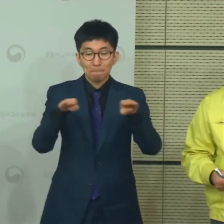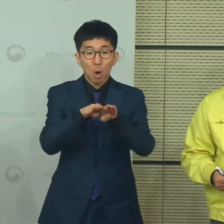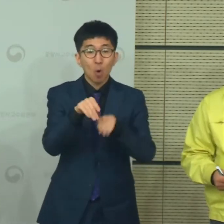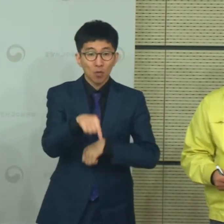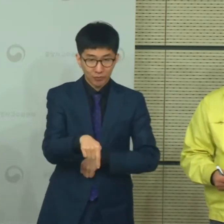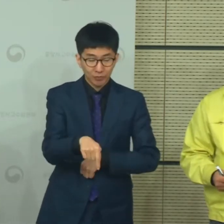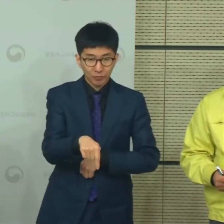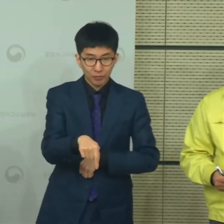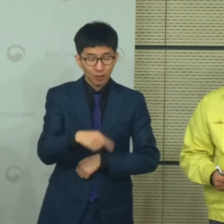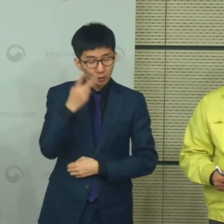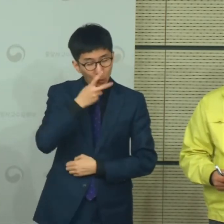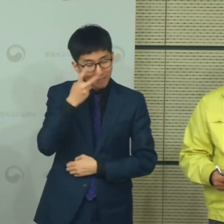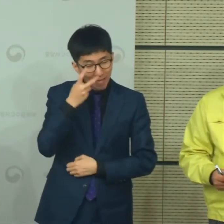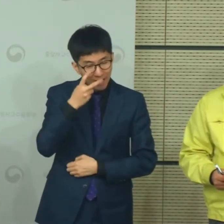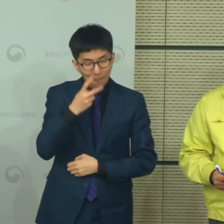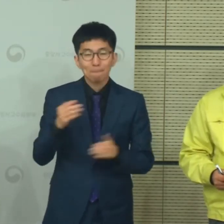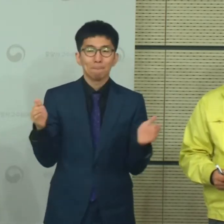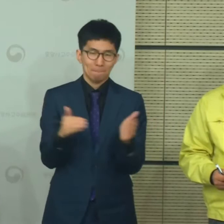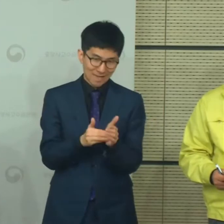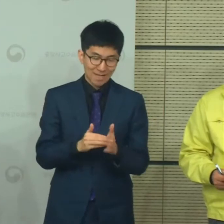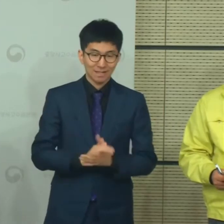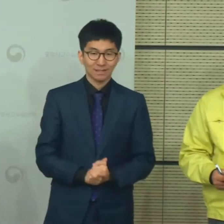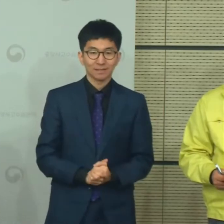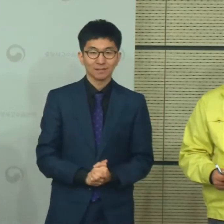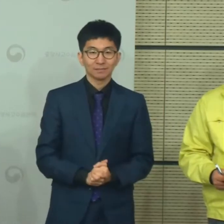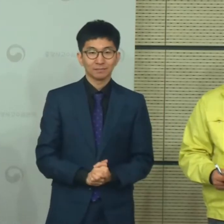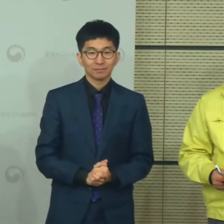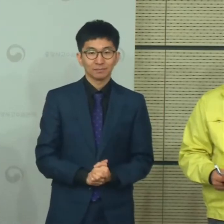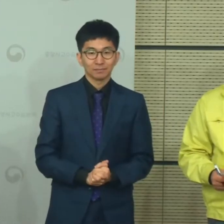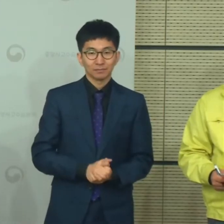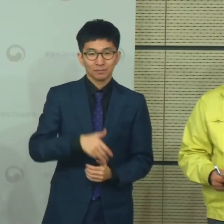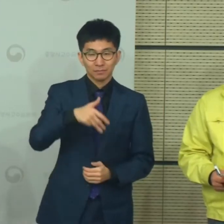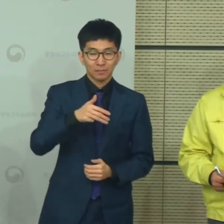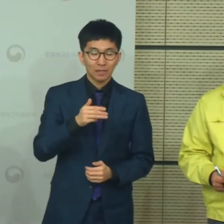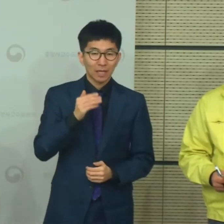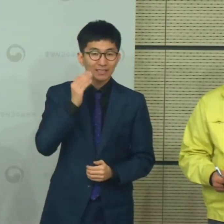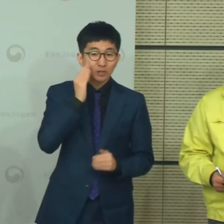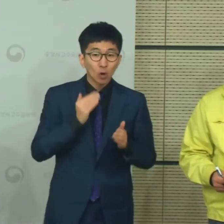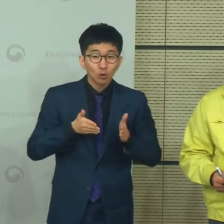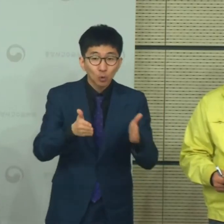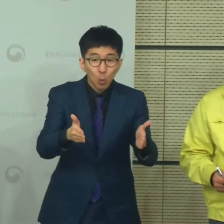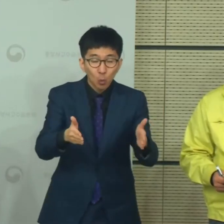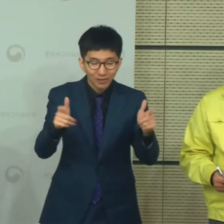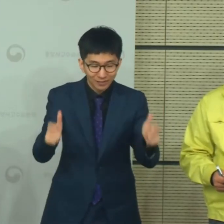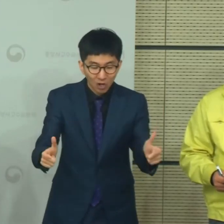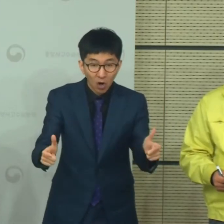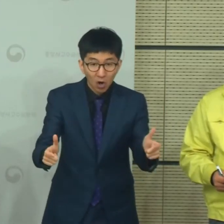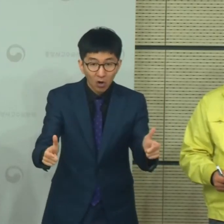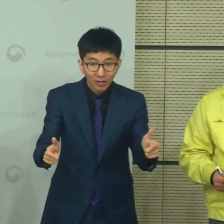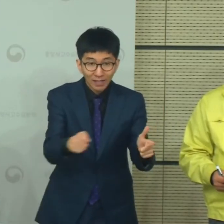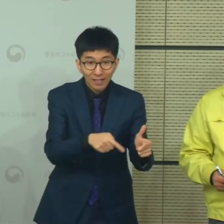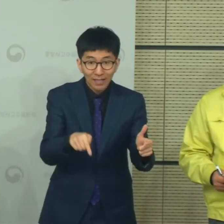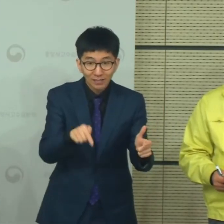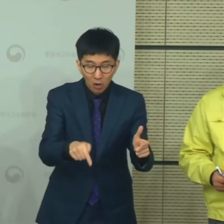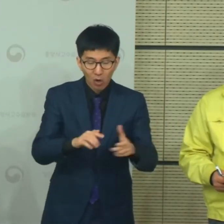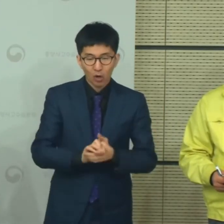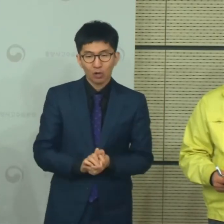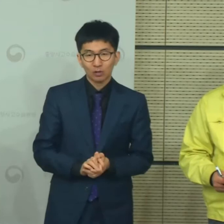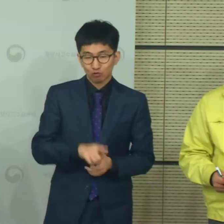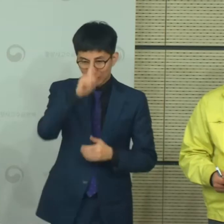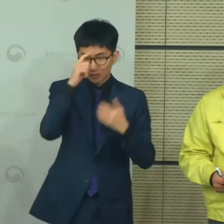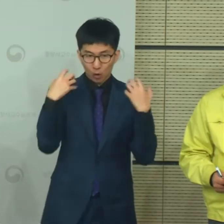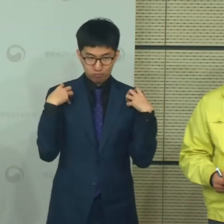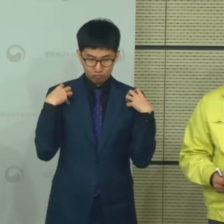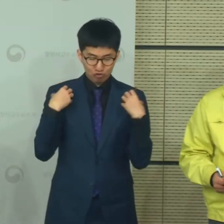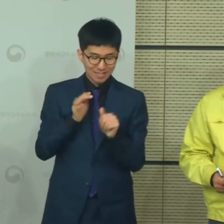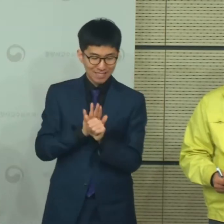그 역학조사는 진행을 했고, 저희가 지금 이 청도 지역에는 이 중대본 차원의 저 정부